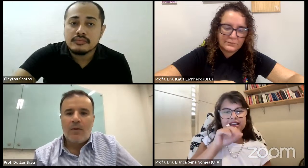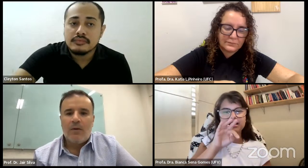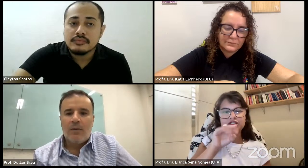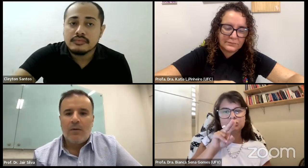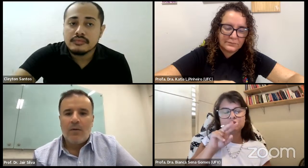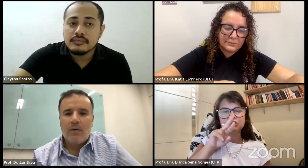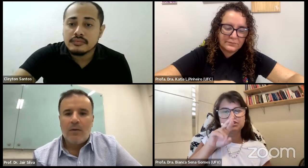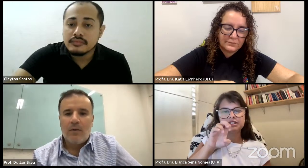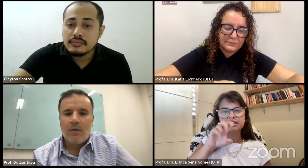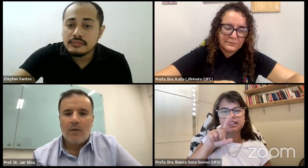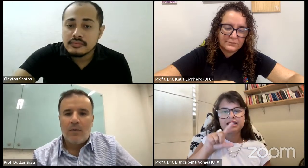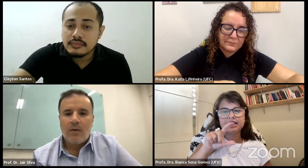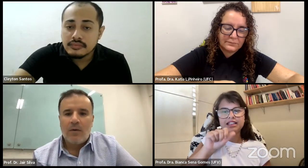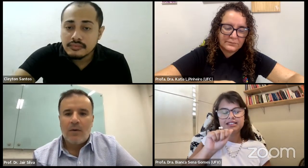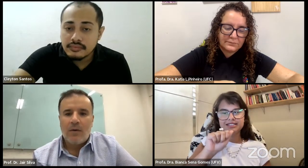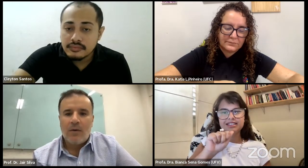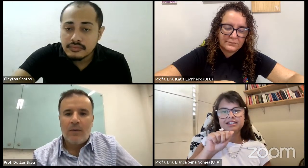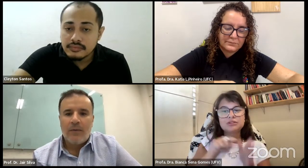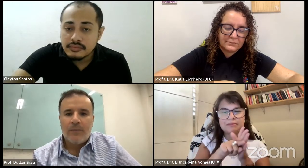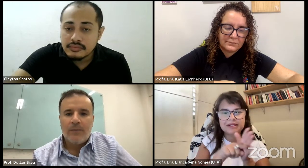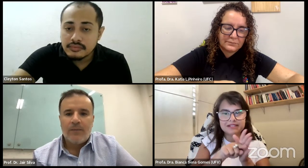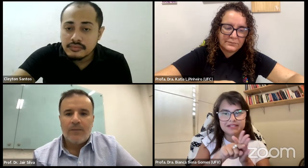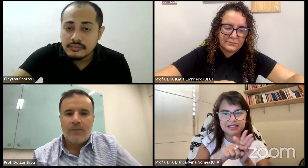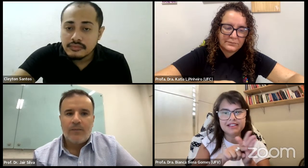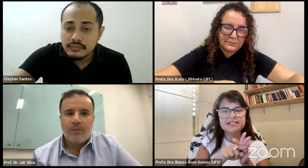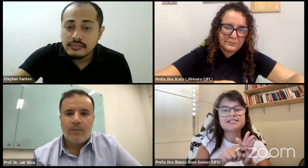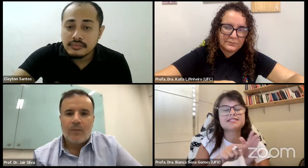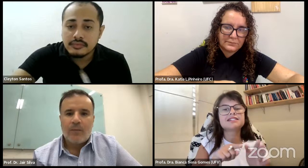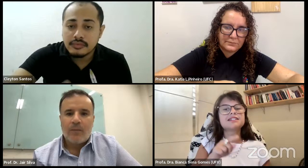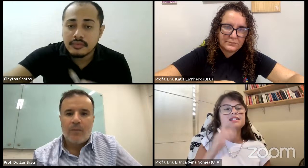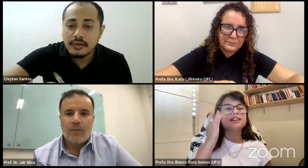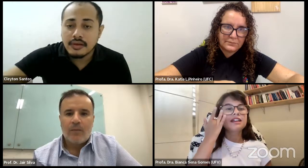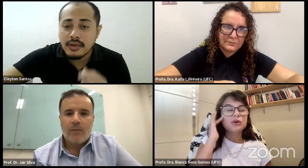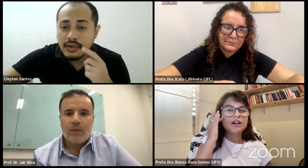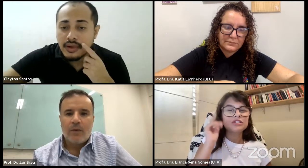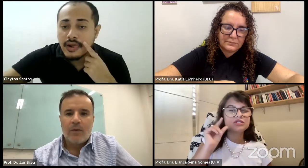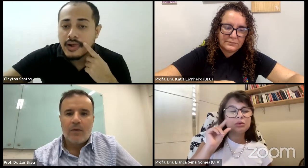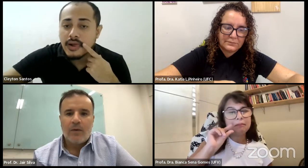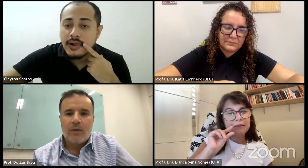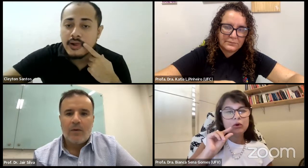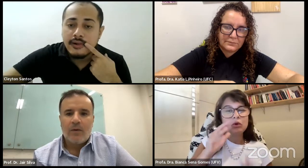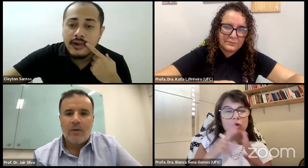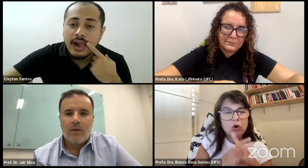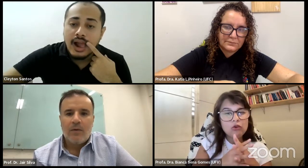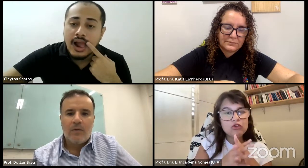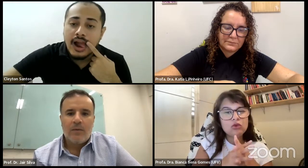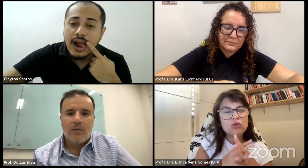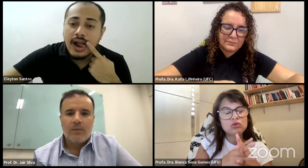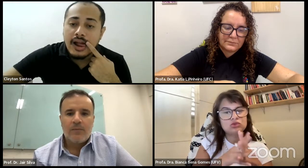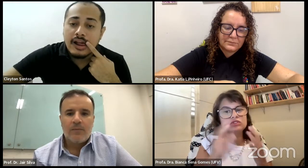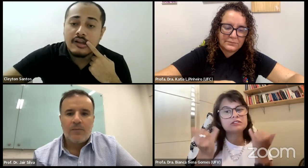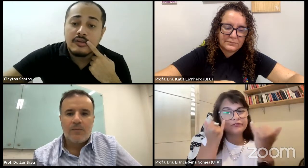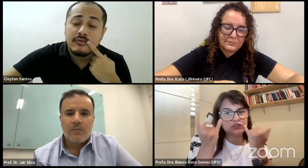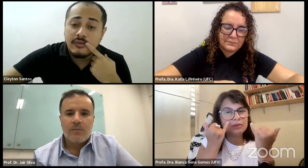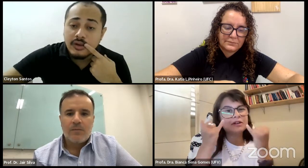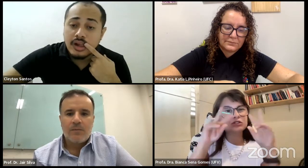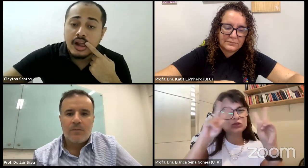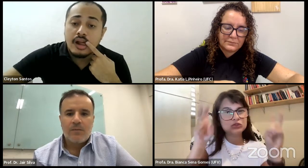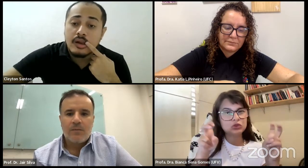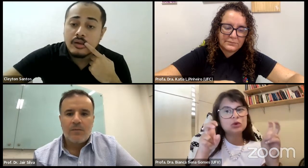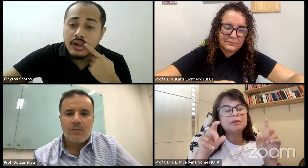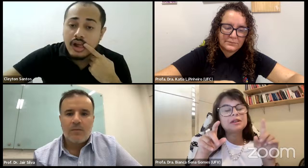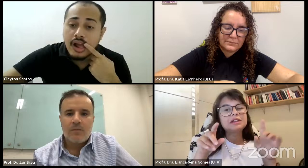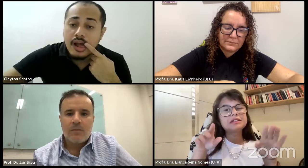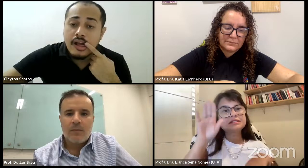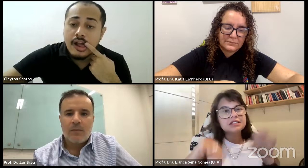Por exemplo, quando você fala sobre tipos de natureza da sua pesquisa, né, o tipo de natureza da sua pesquisa. Ficou